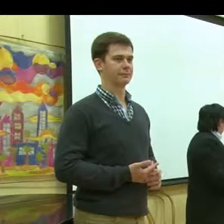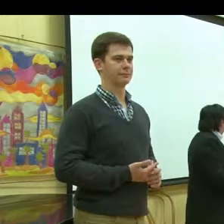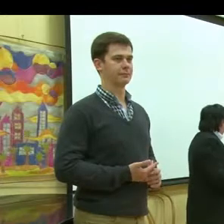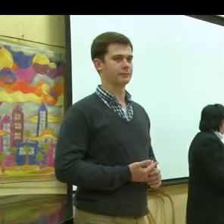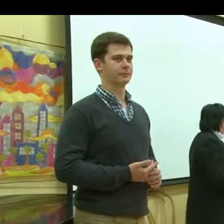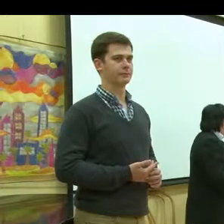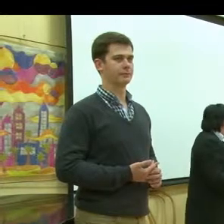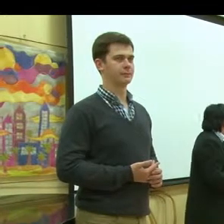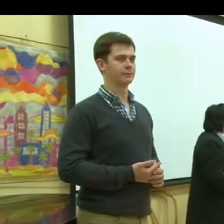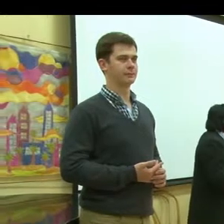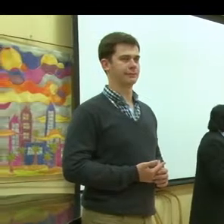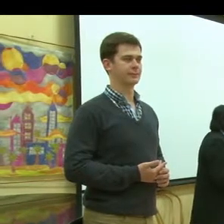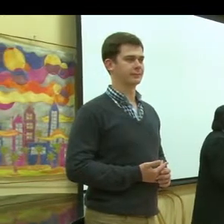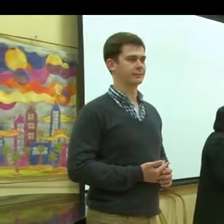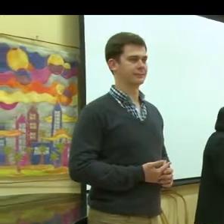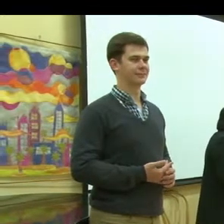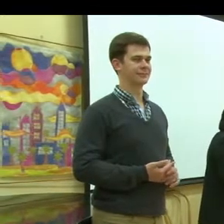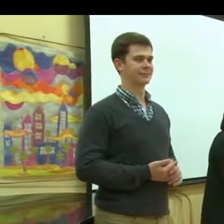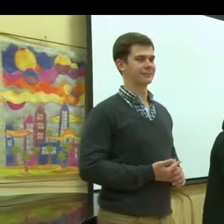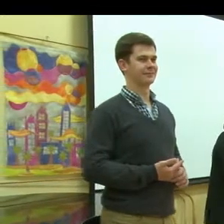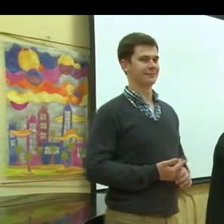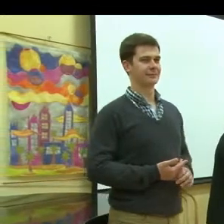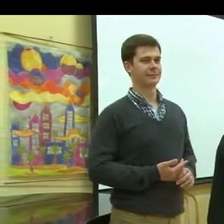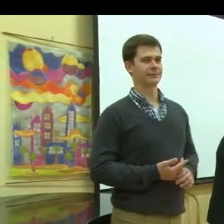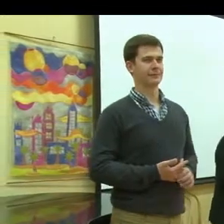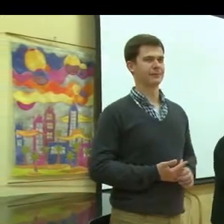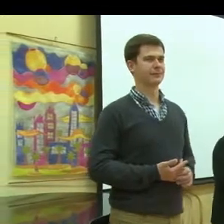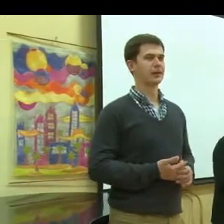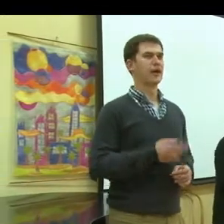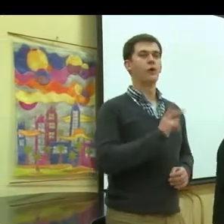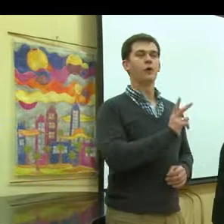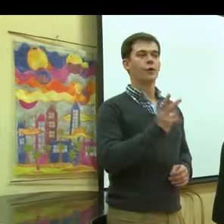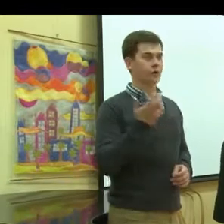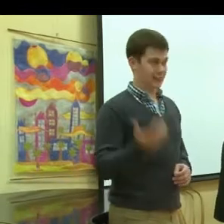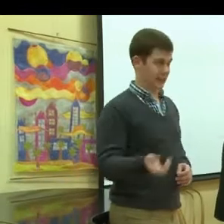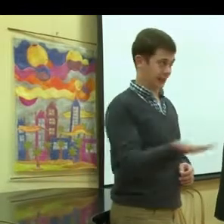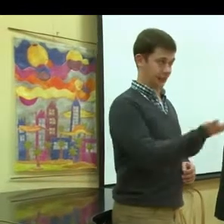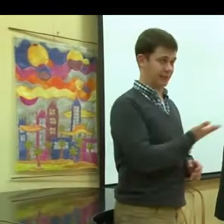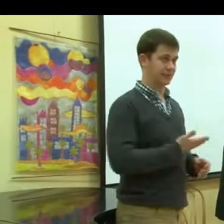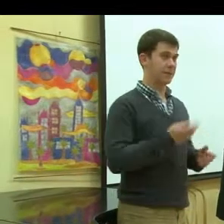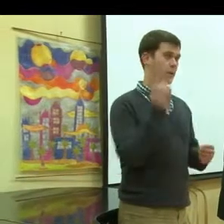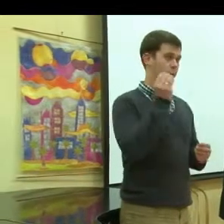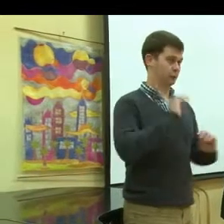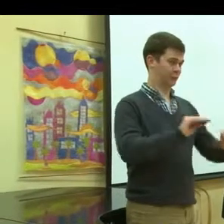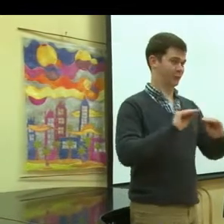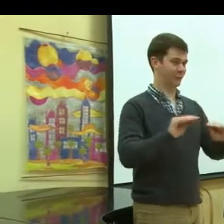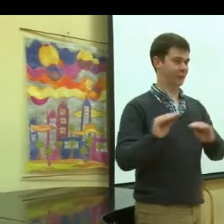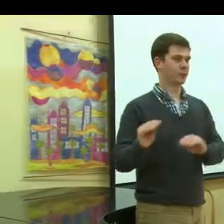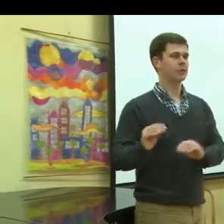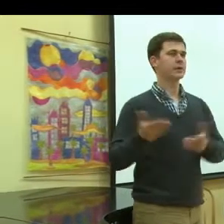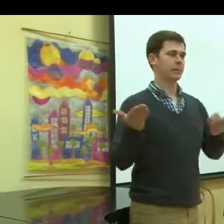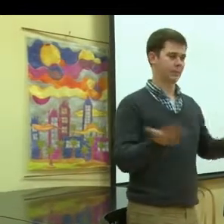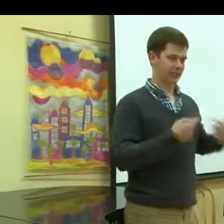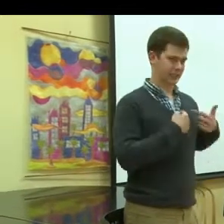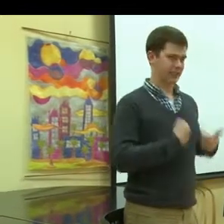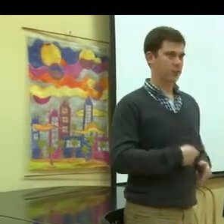pero hacemos también clases particulares. Tak, więc każda osoba, która tak naprawdę chciałaby tego tanga się z nami nauczyć, zapraszamy bardzo serdecznie.